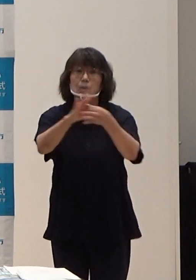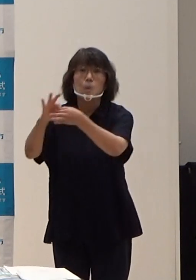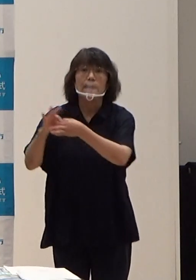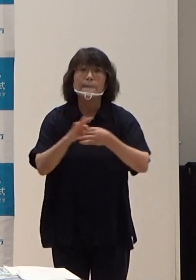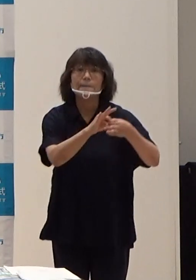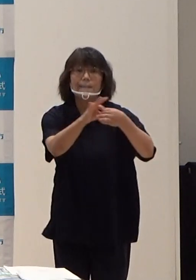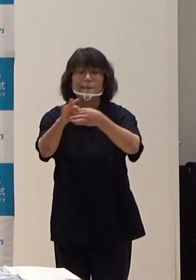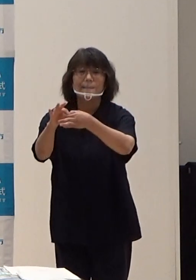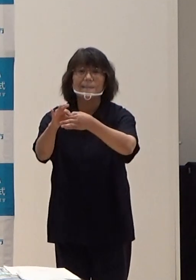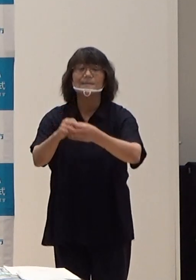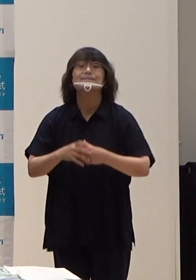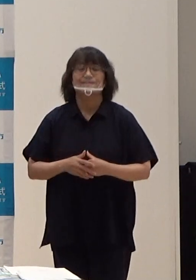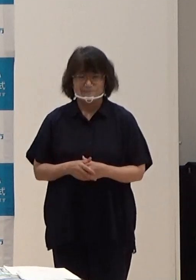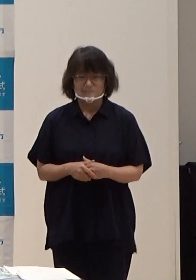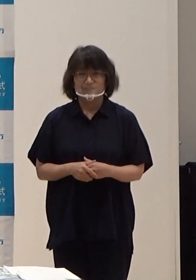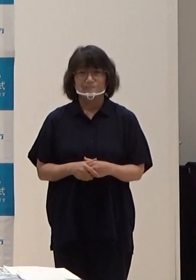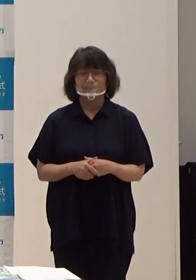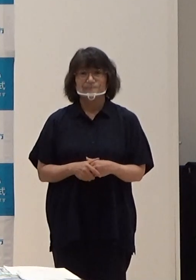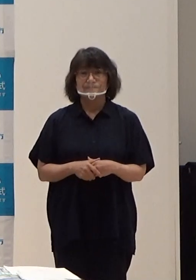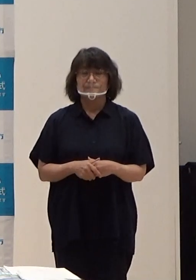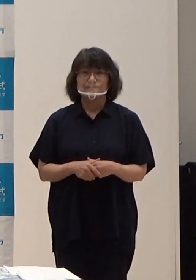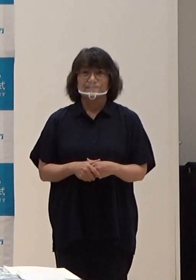ように